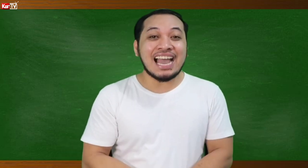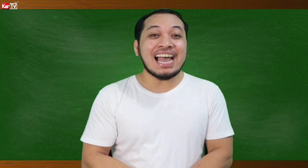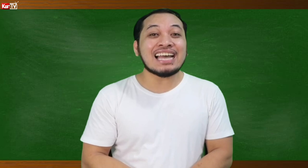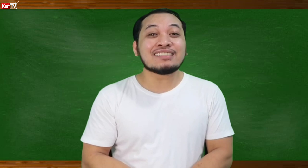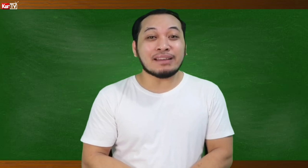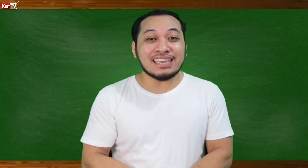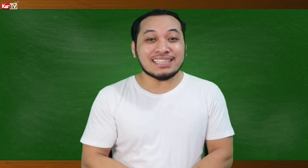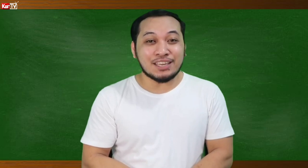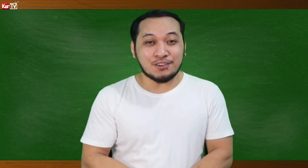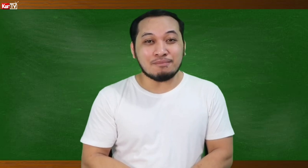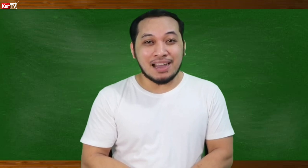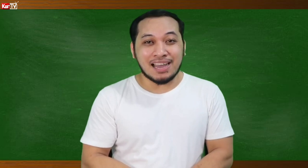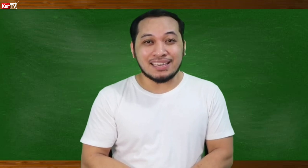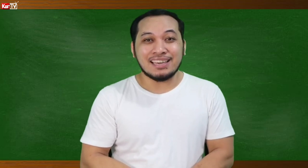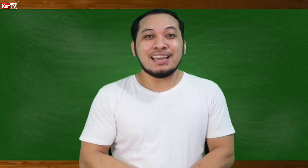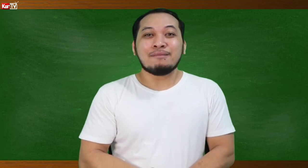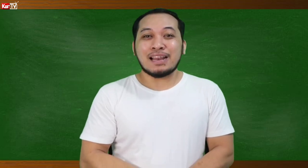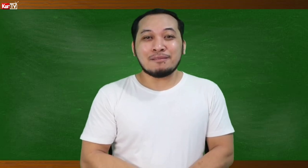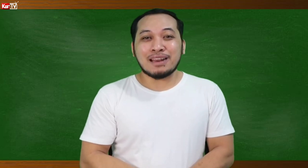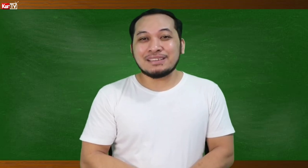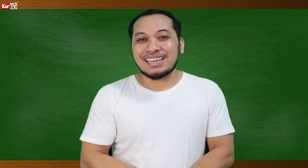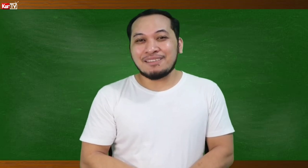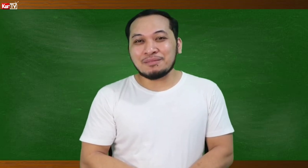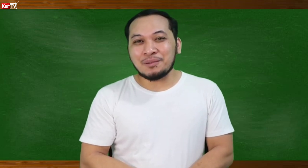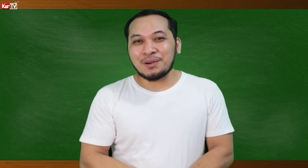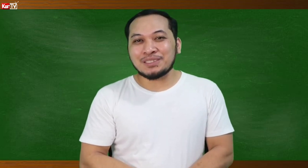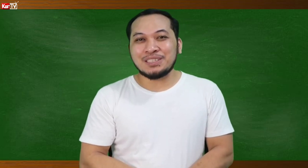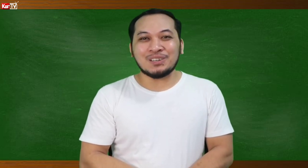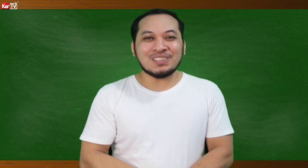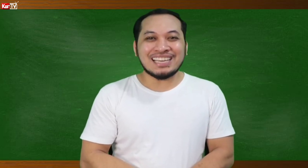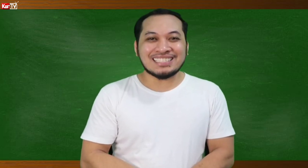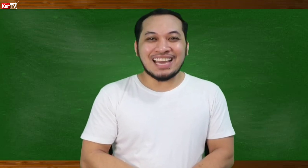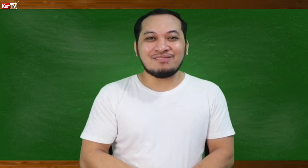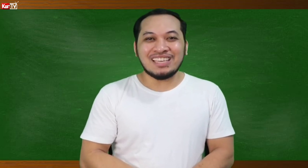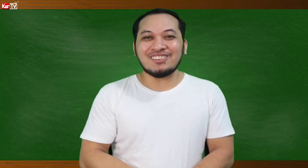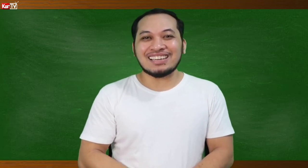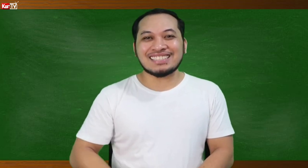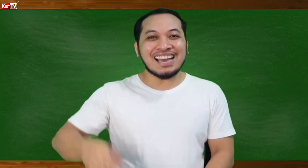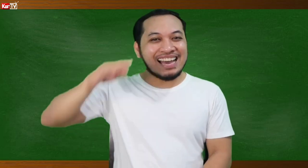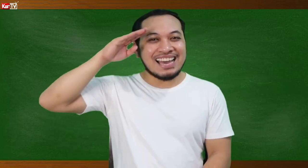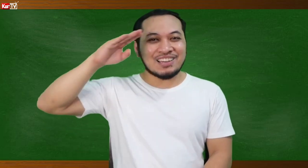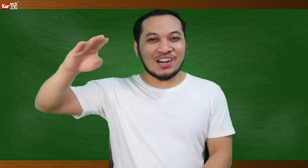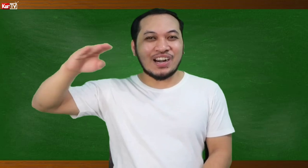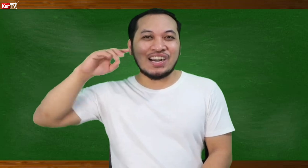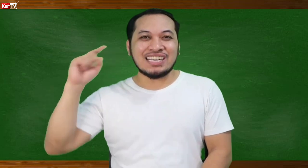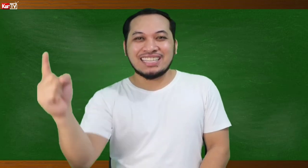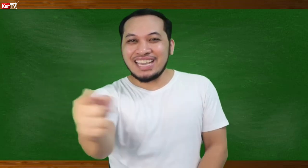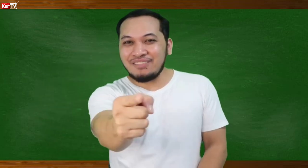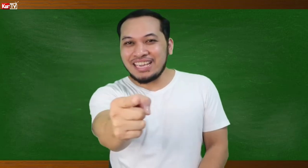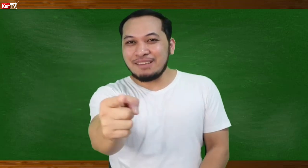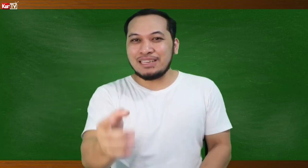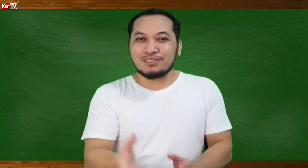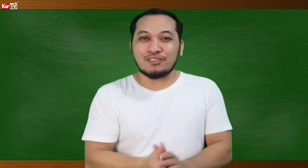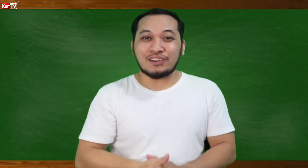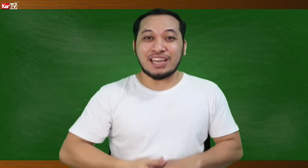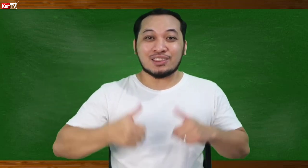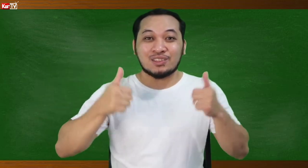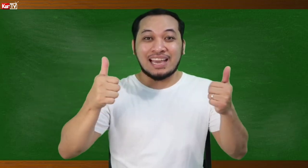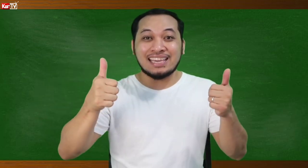at maging sa inyong bahay. Maraming maraming salamat po. See you all next time dito lang sa CURD TV. Please don't forget to like